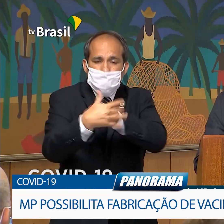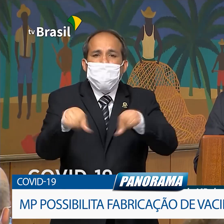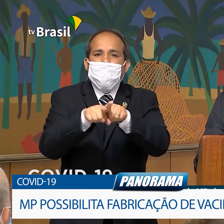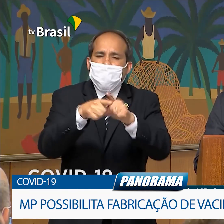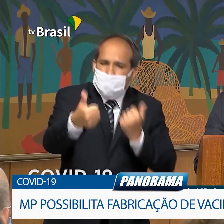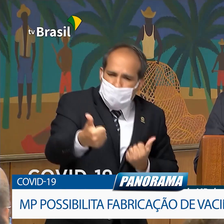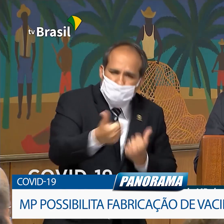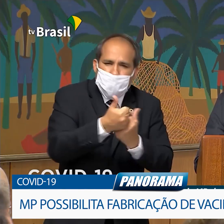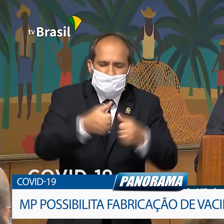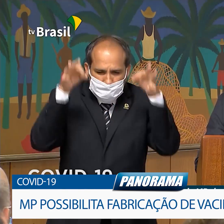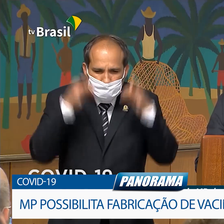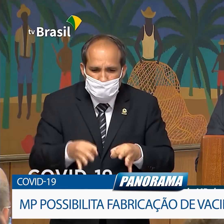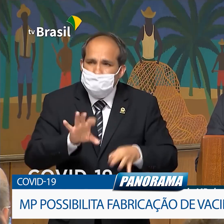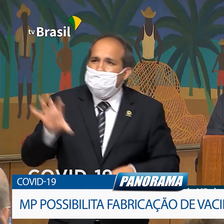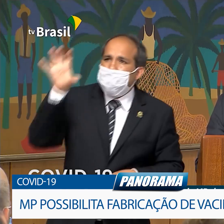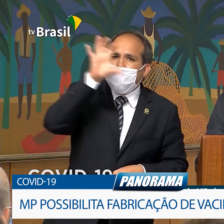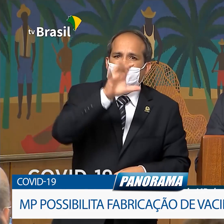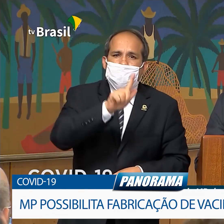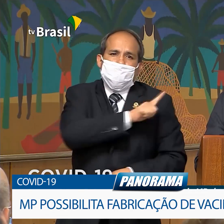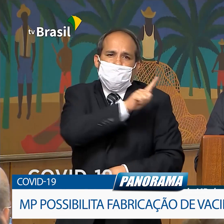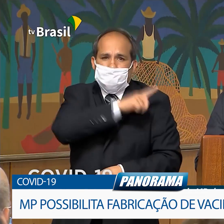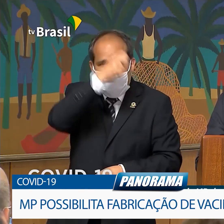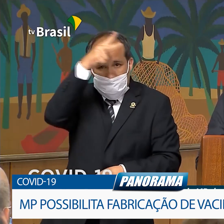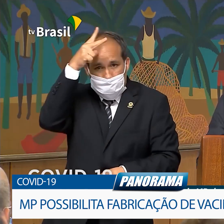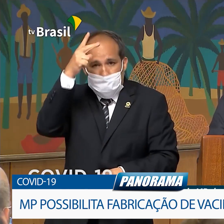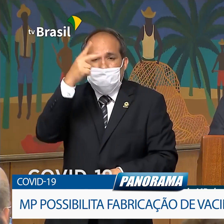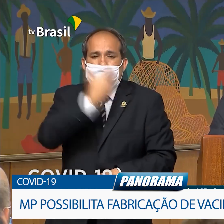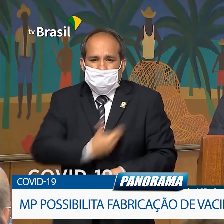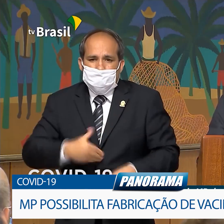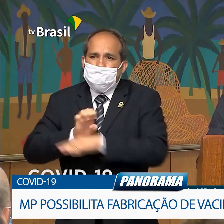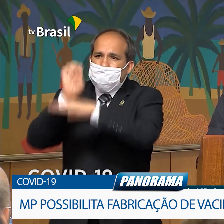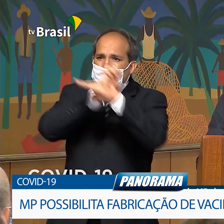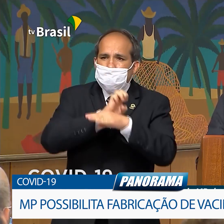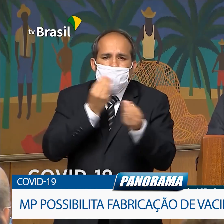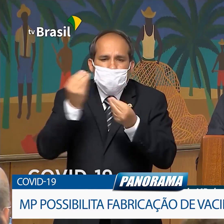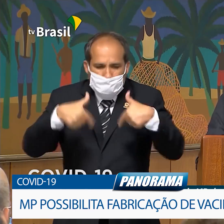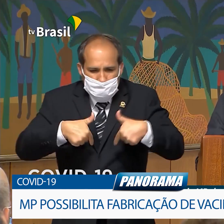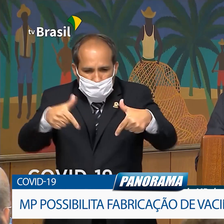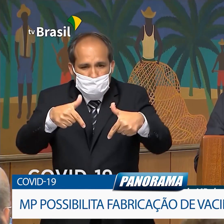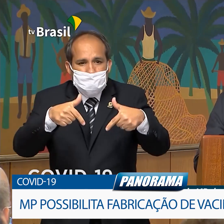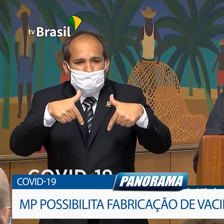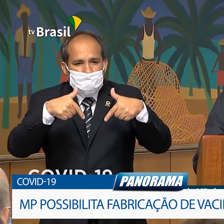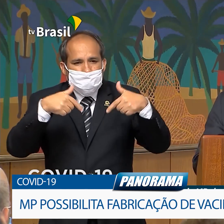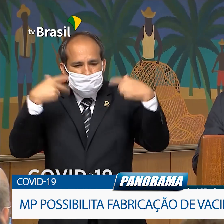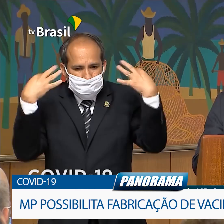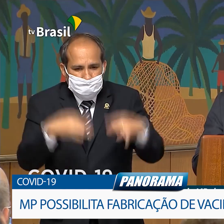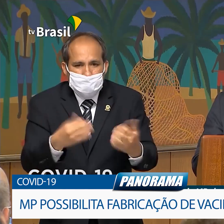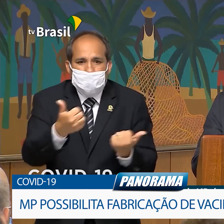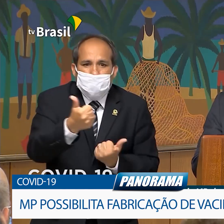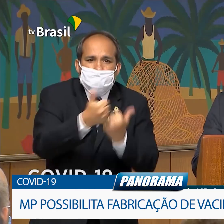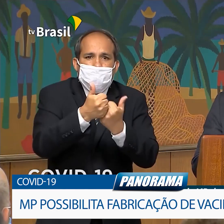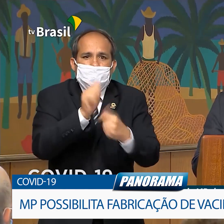apoiamos firmemente os gestores estaduais e municipais na concretização das ações efetivas para a assistência da